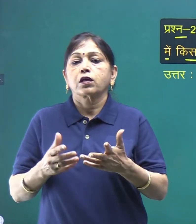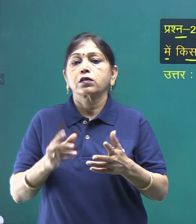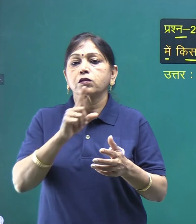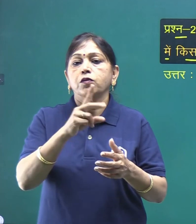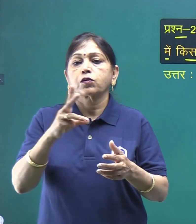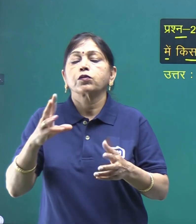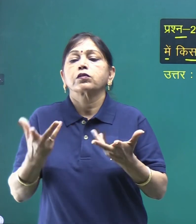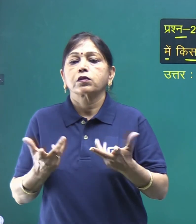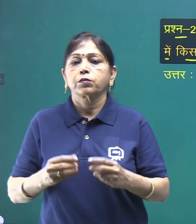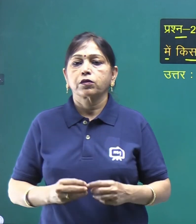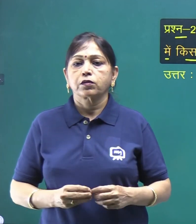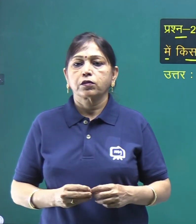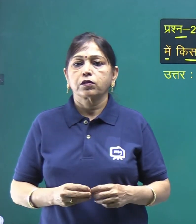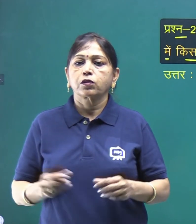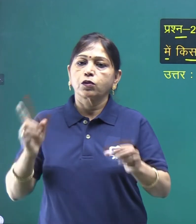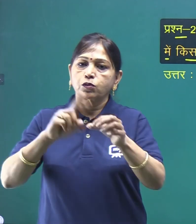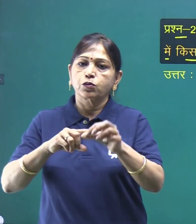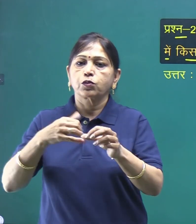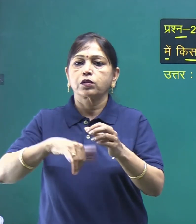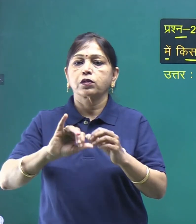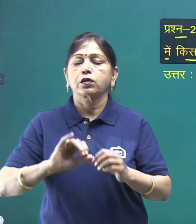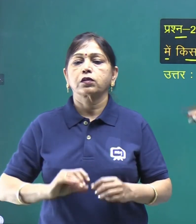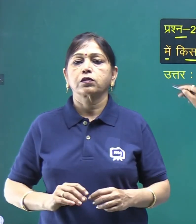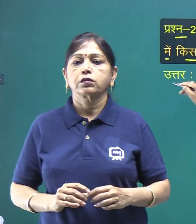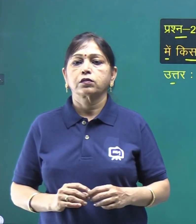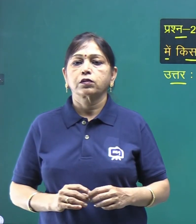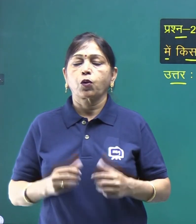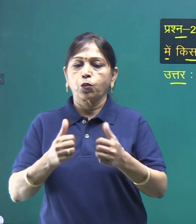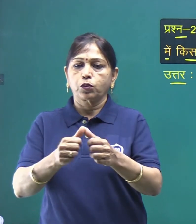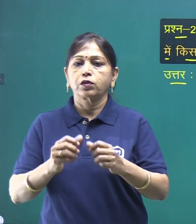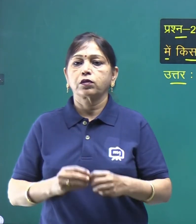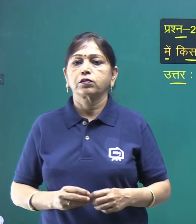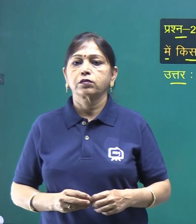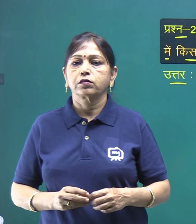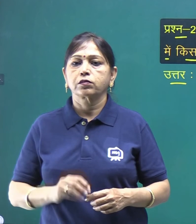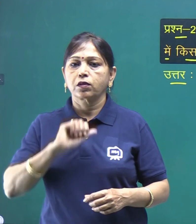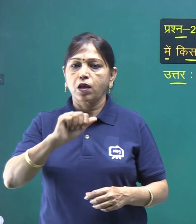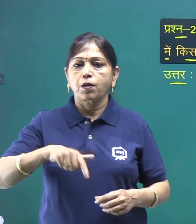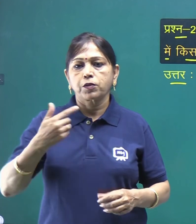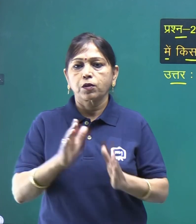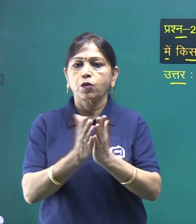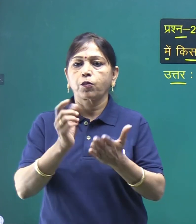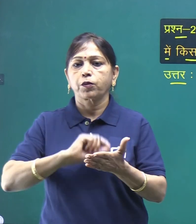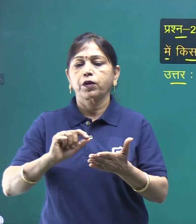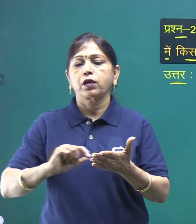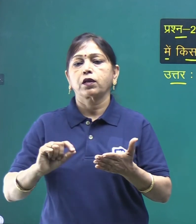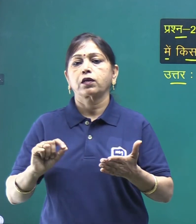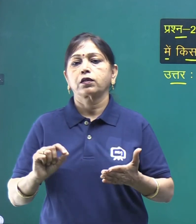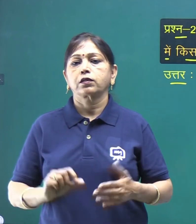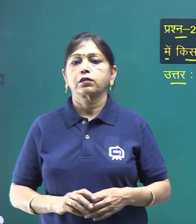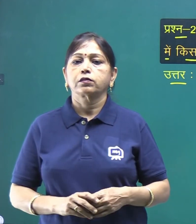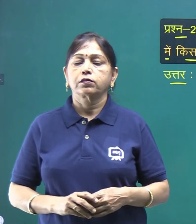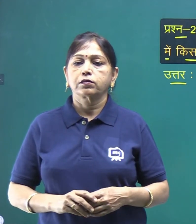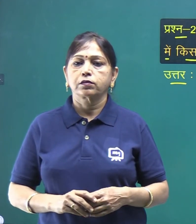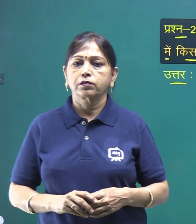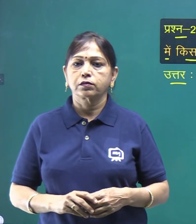में जोड़ा जाता है? उत्तर आप स्वयं नोटबुक में